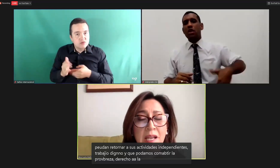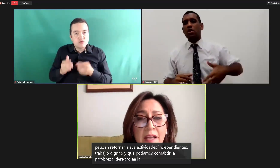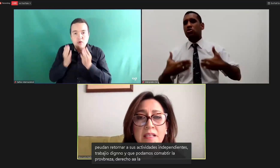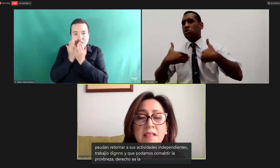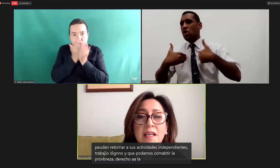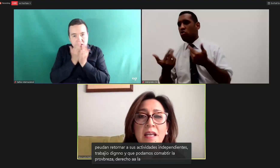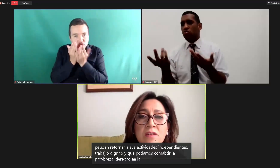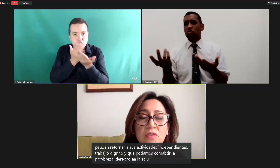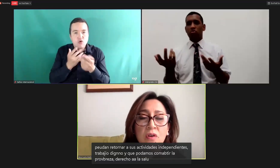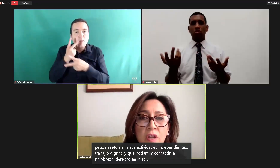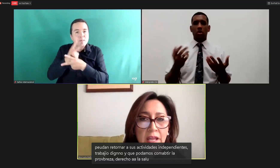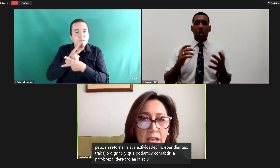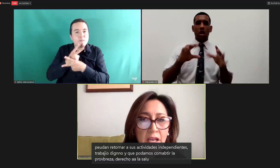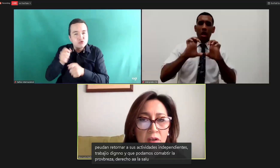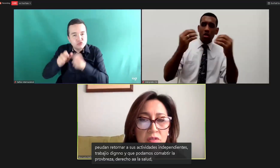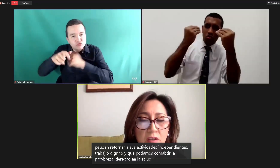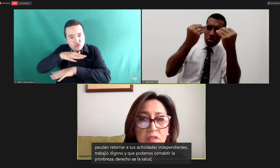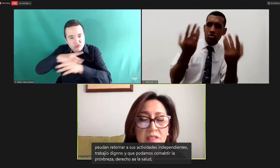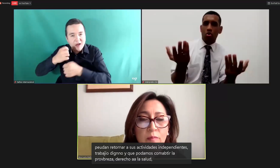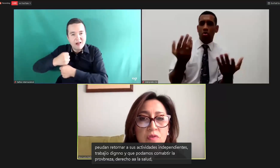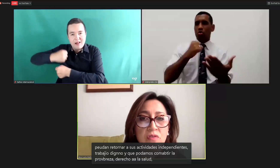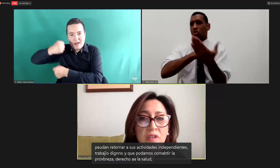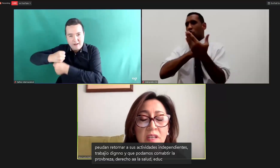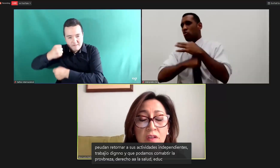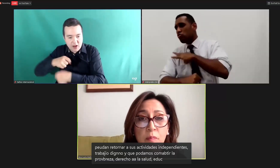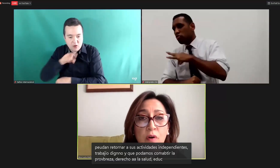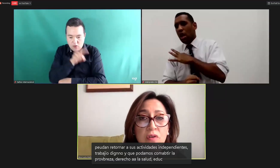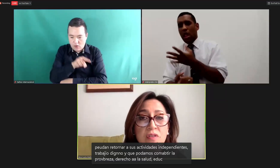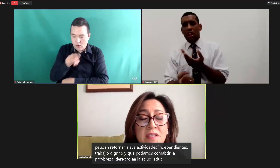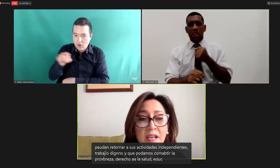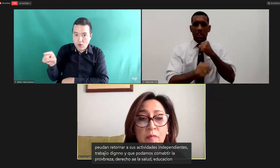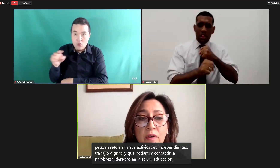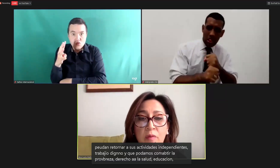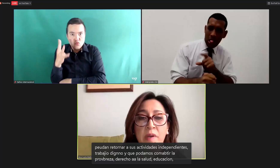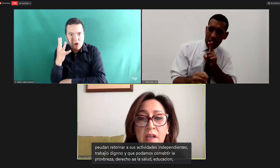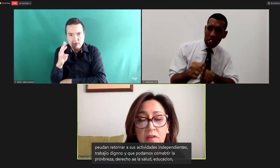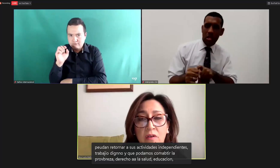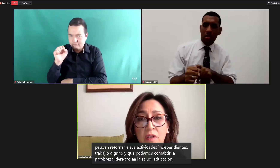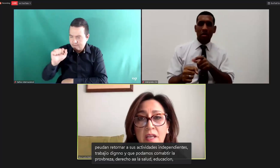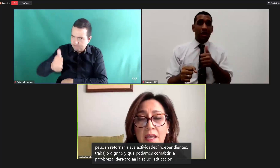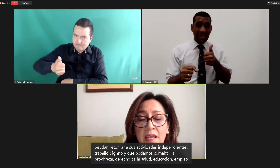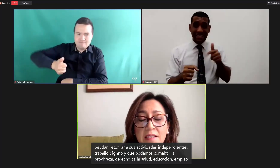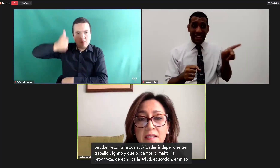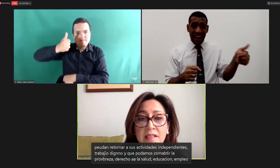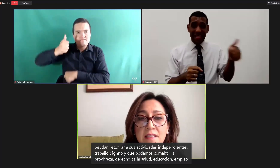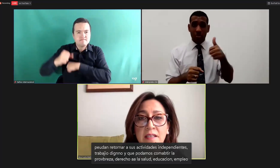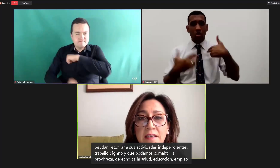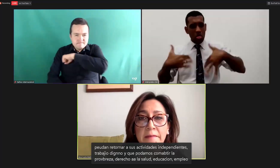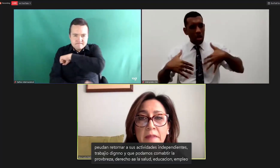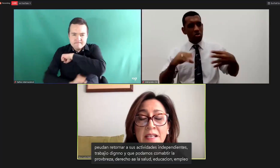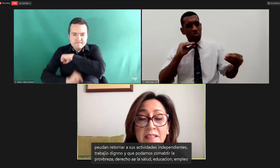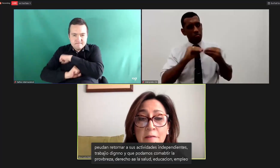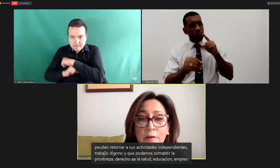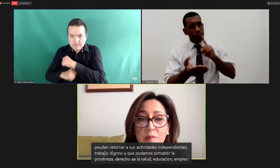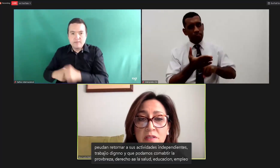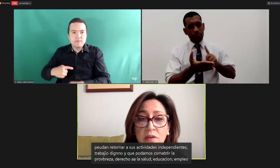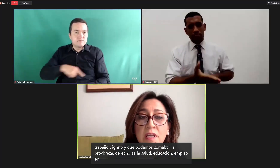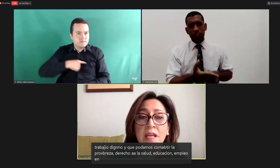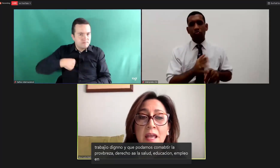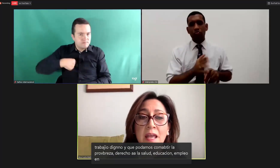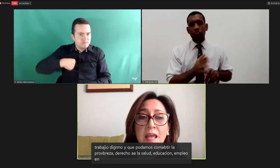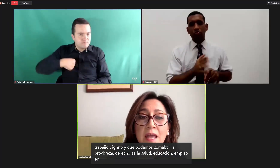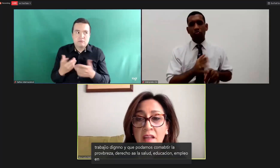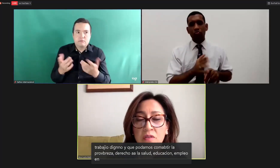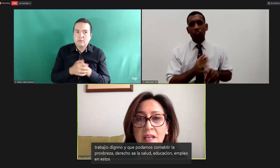4 pilares son en los que nos estamos sosteniendo y por los que estaremos recopilando esta